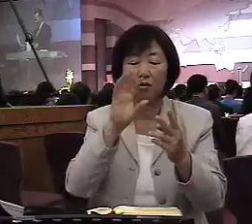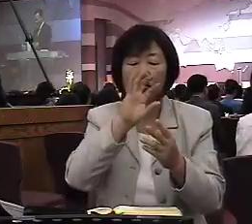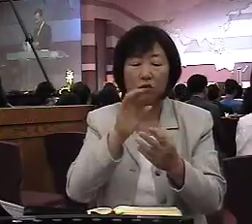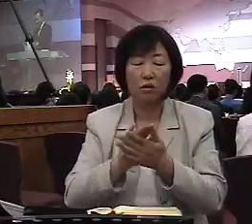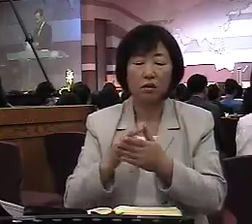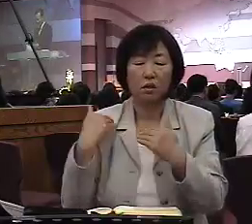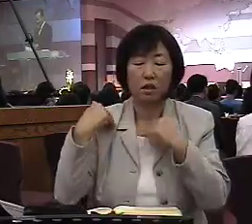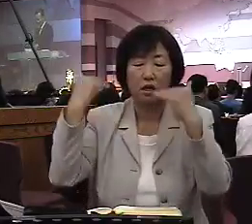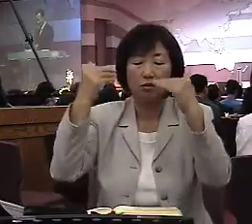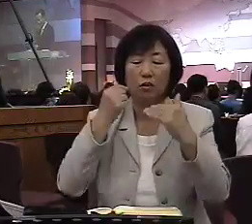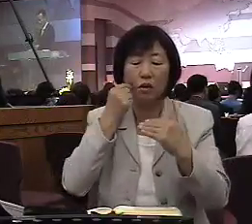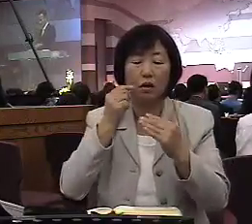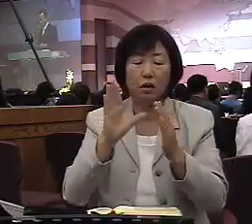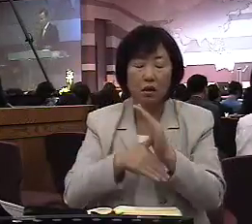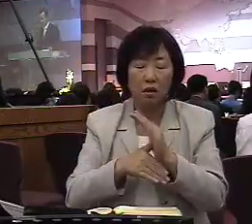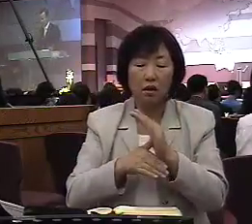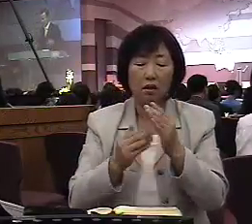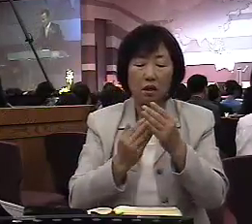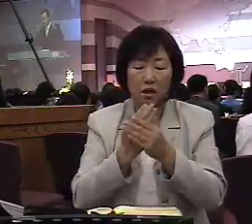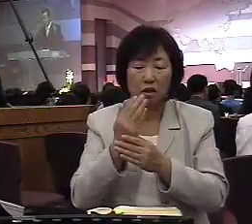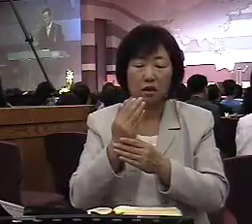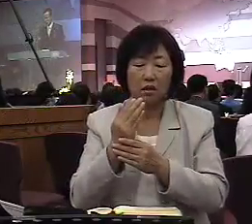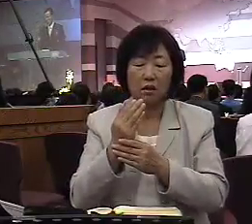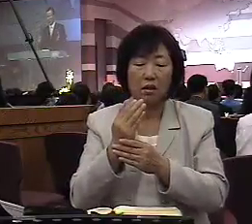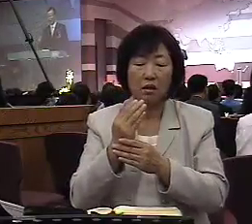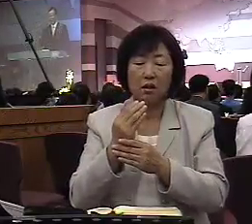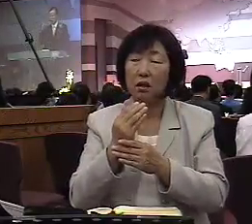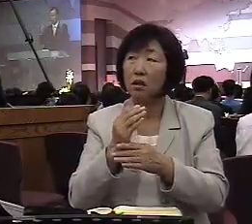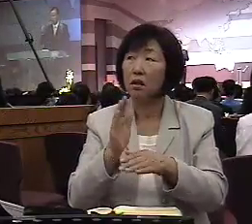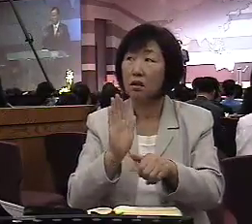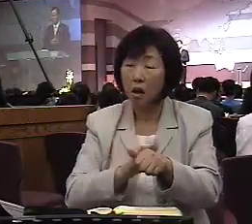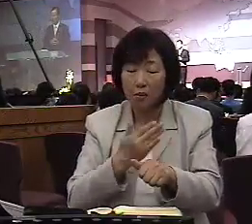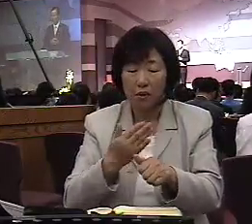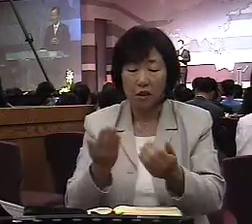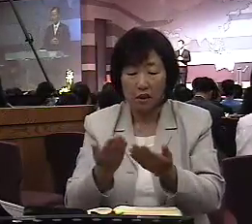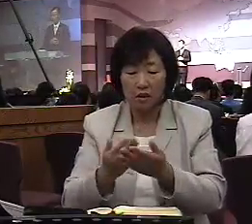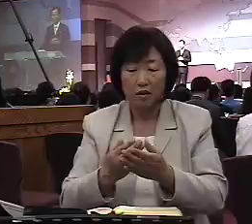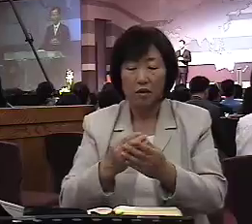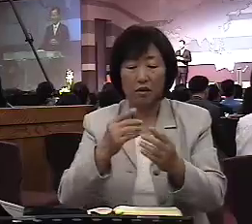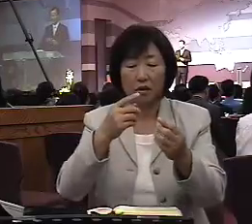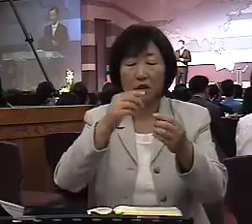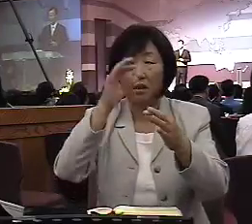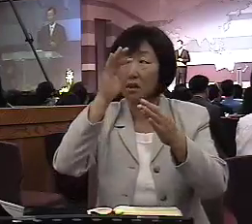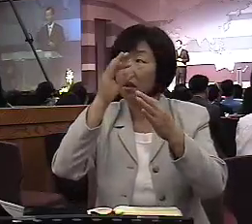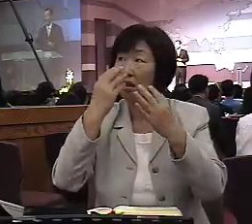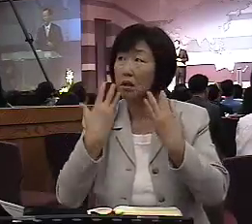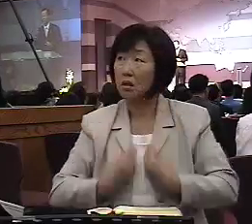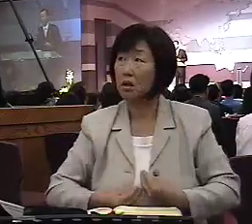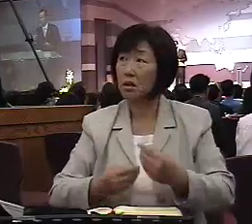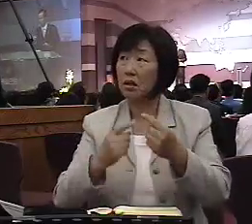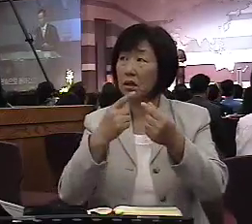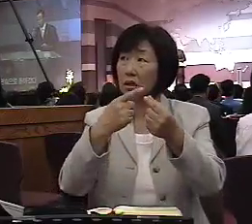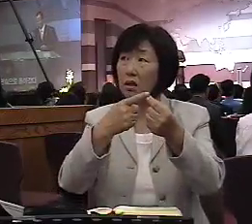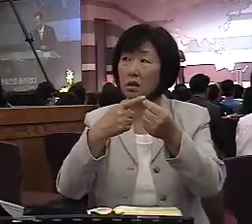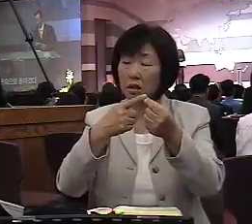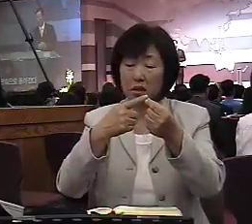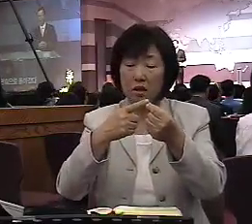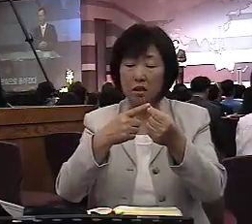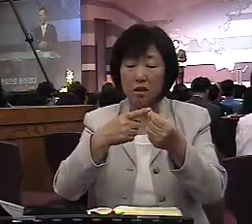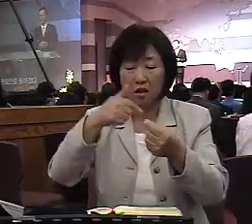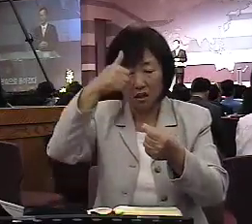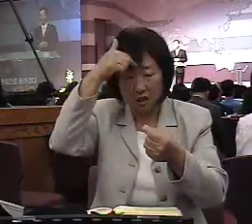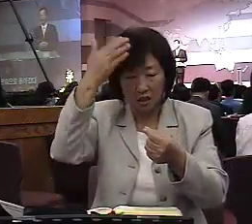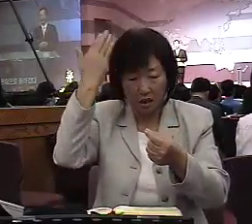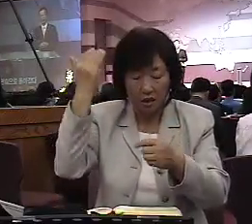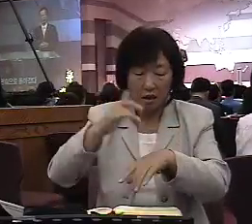자라지 못할 때 생기게 되는 부작용, 실족하고 마는 첫 번째 모습은 이것입니다. 그들이 옛 관습으로 돌아가고